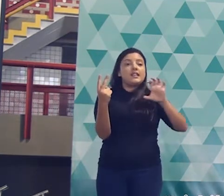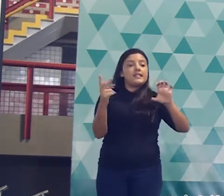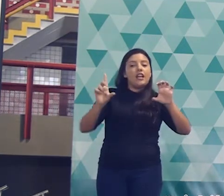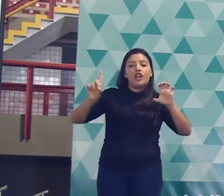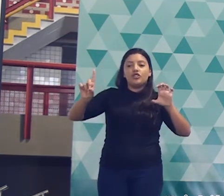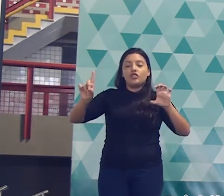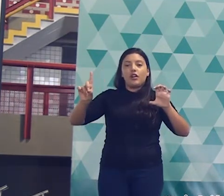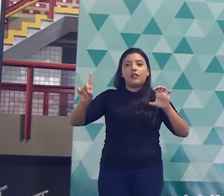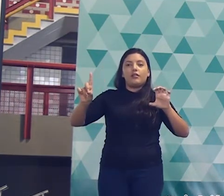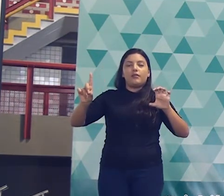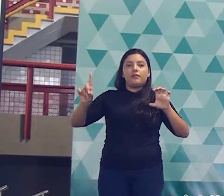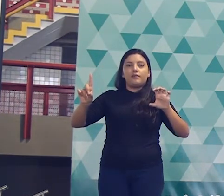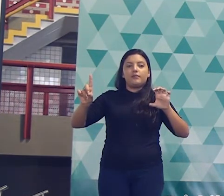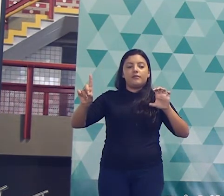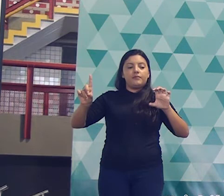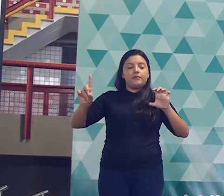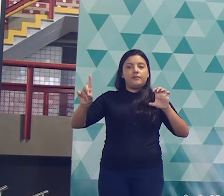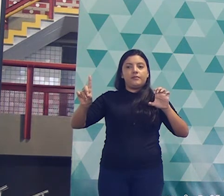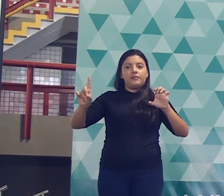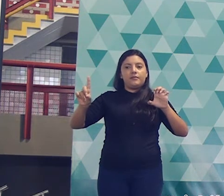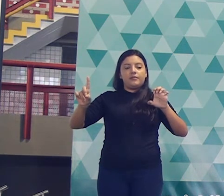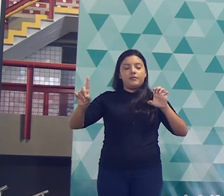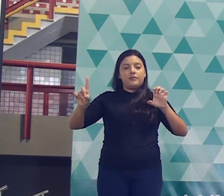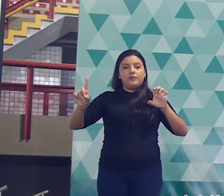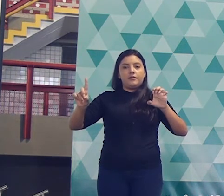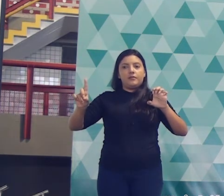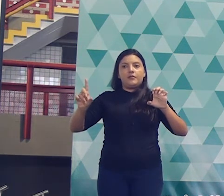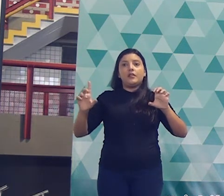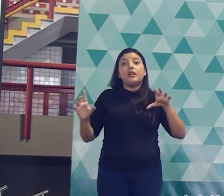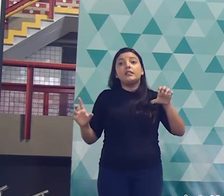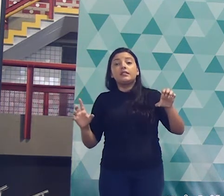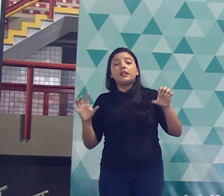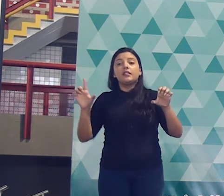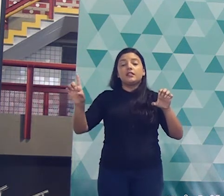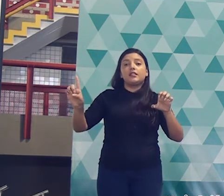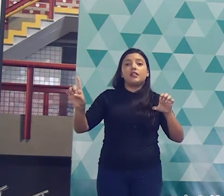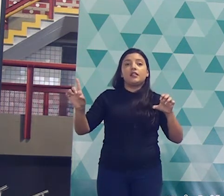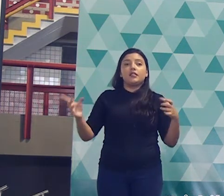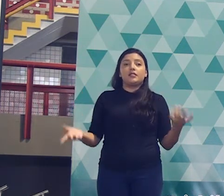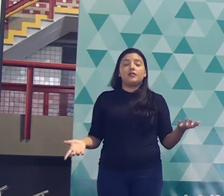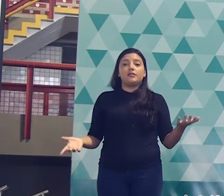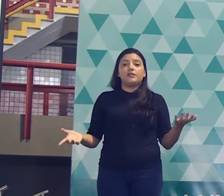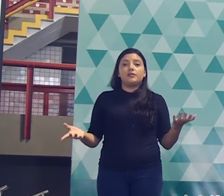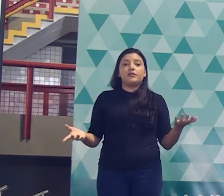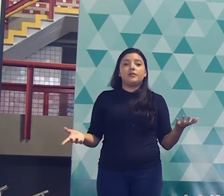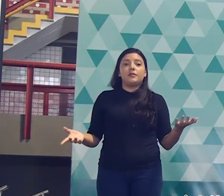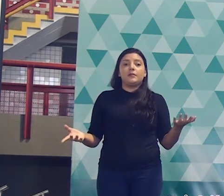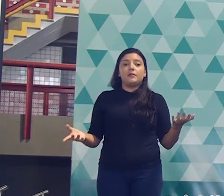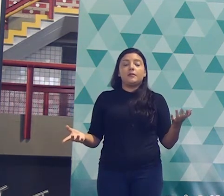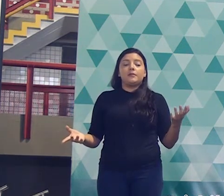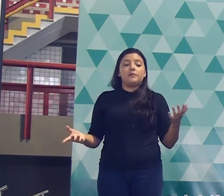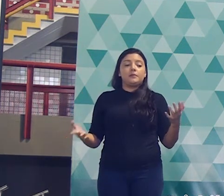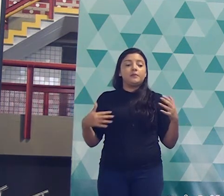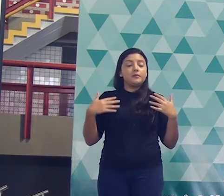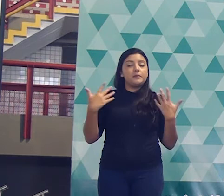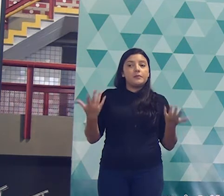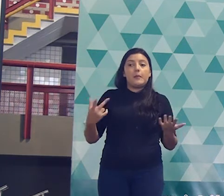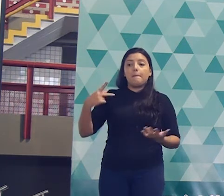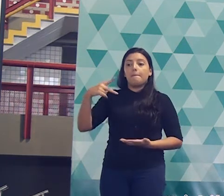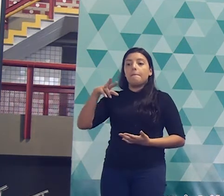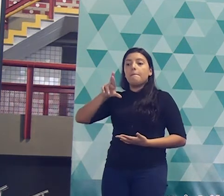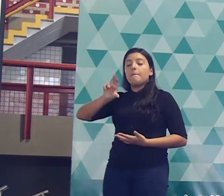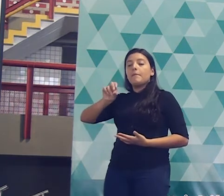direito? Do lado esquerdo ou direito? Produto ou reagente? No produto. No